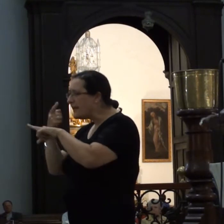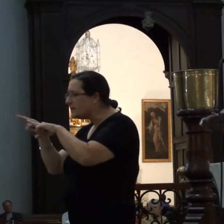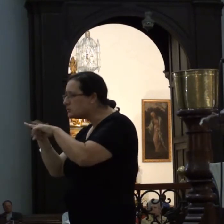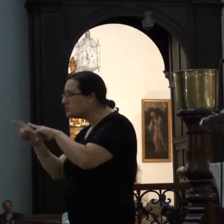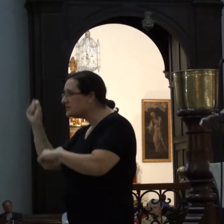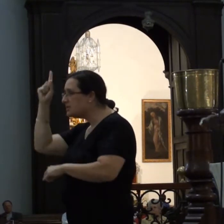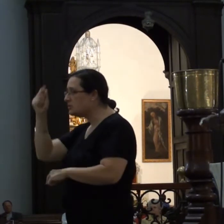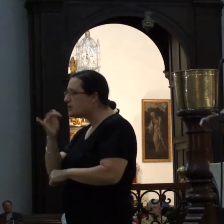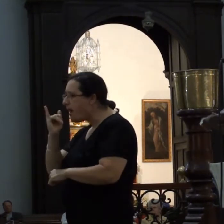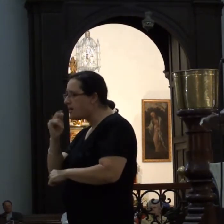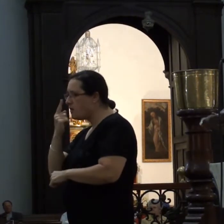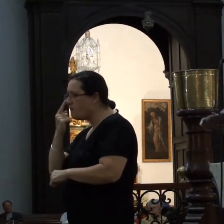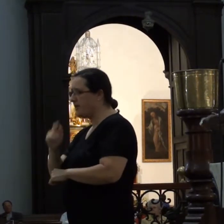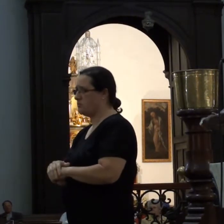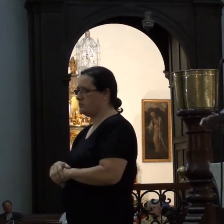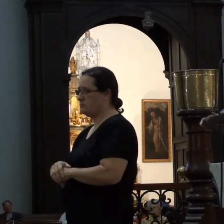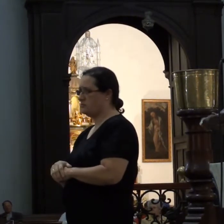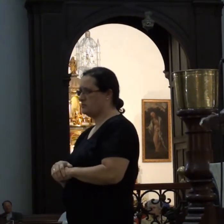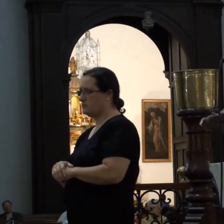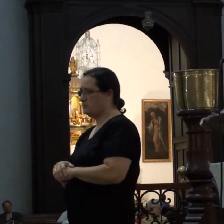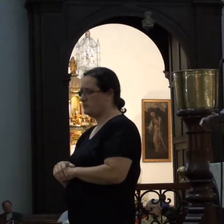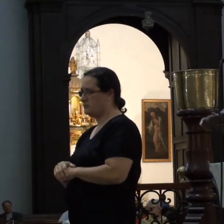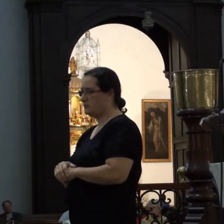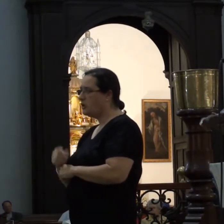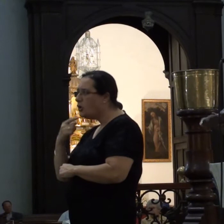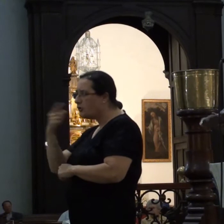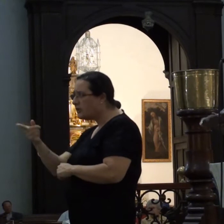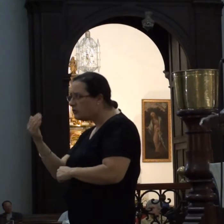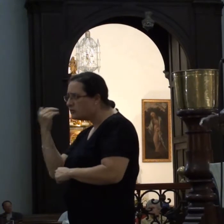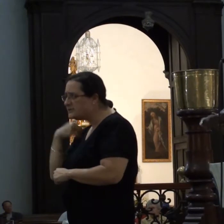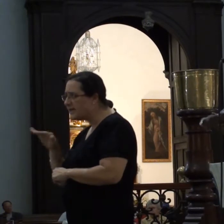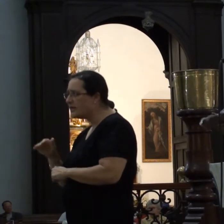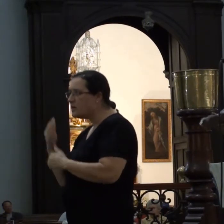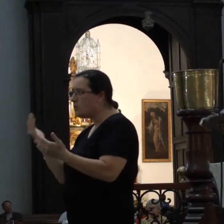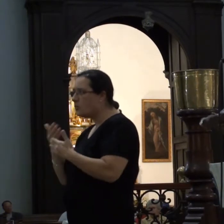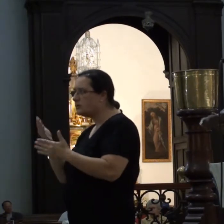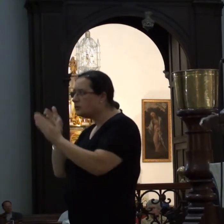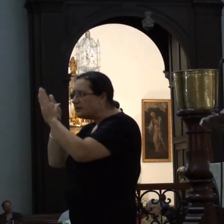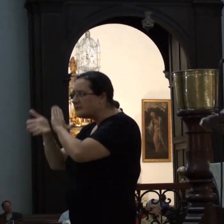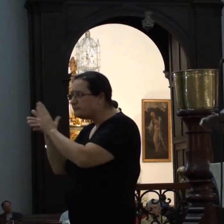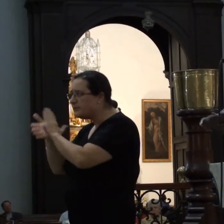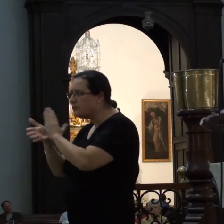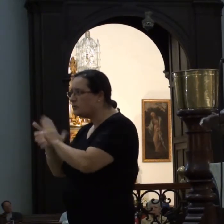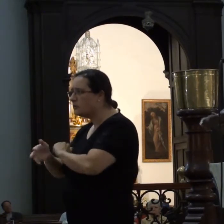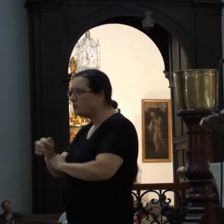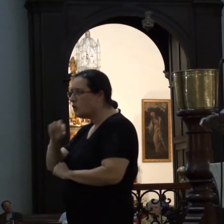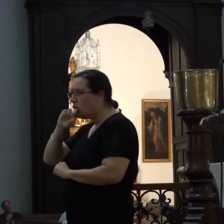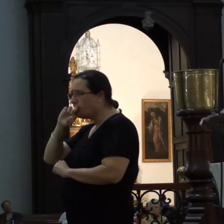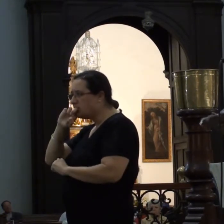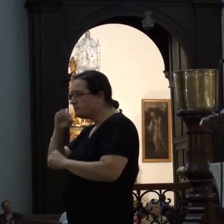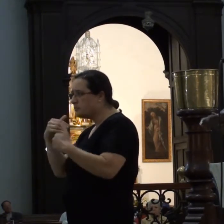Dios ya lo había dicho en la Nayeli cuando en el número 31 hablando de los obispos